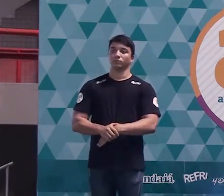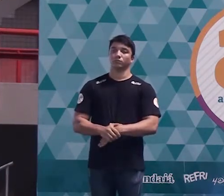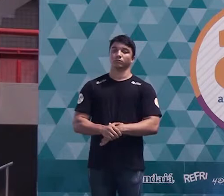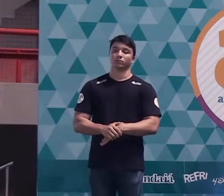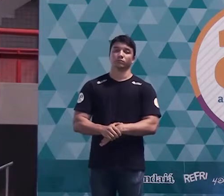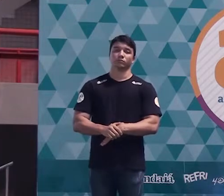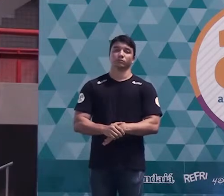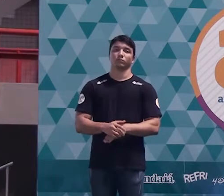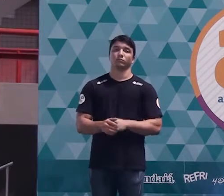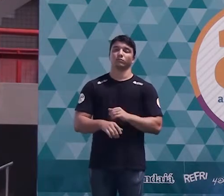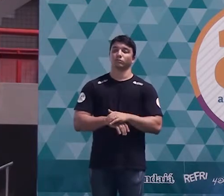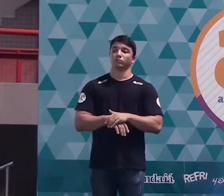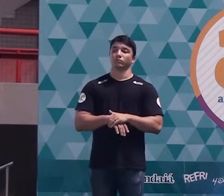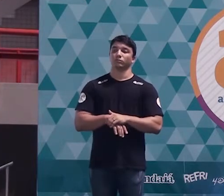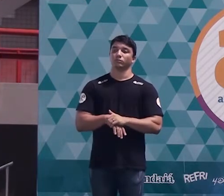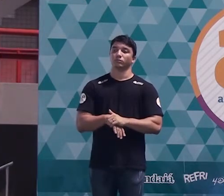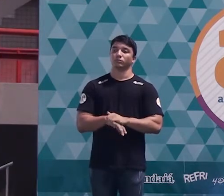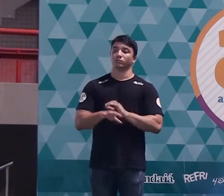Escrevam assim, ó.